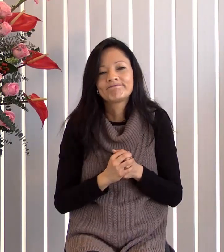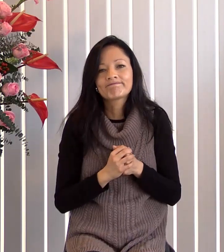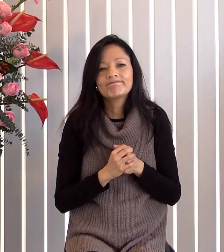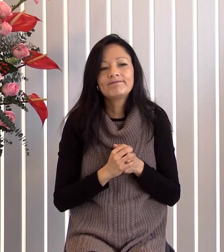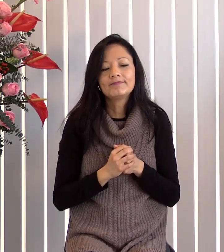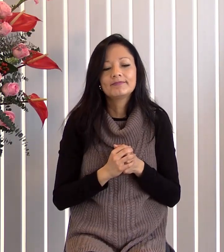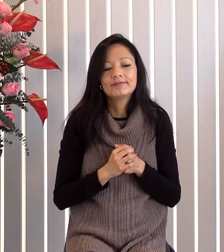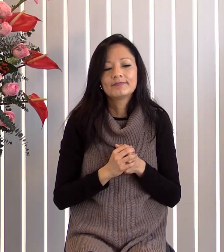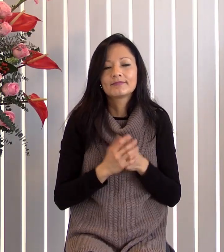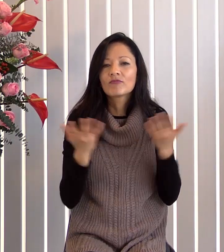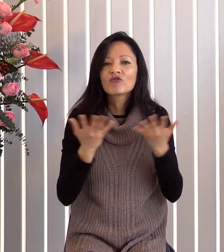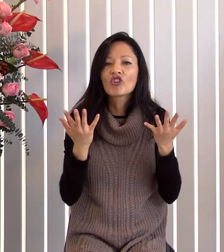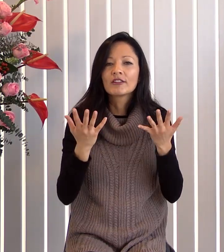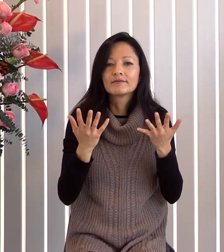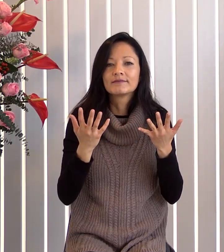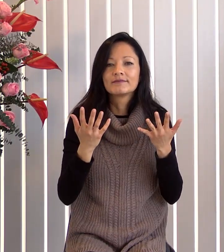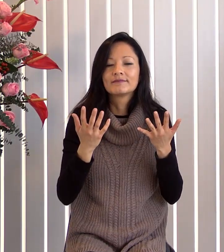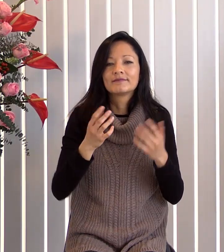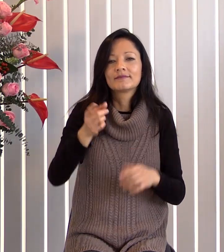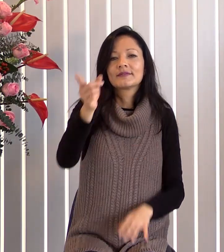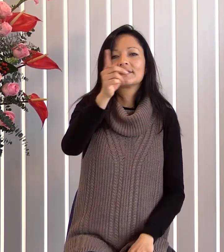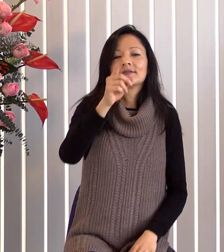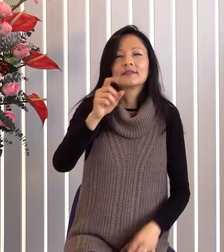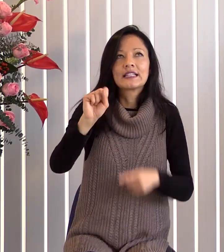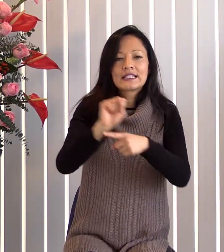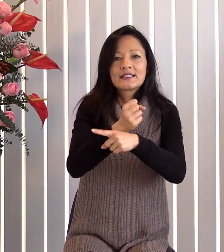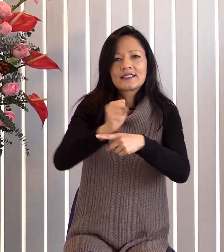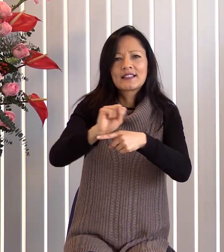que hay en Santiago,